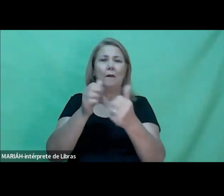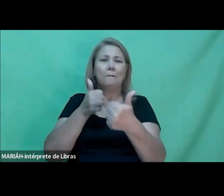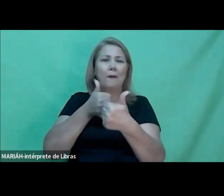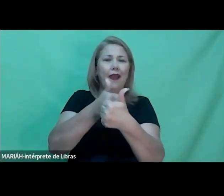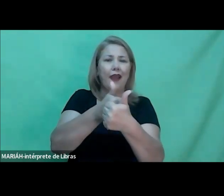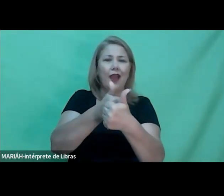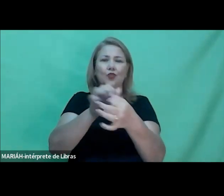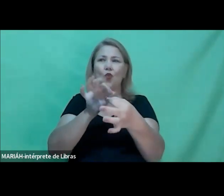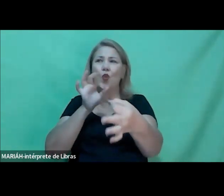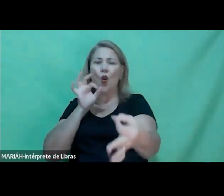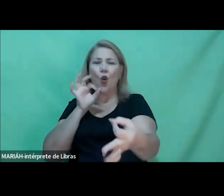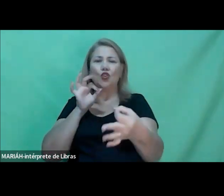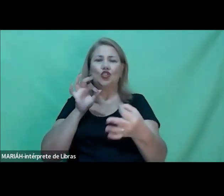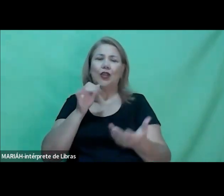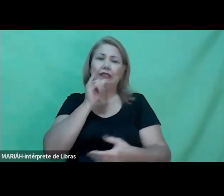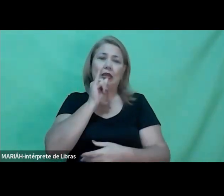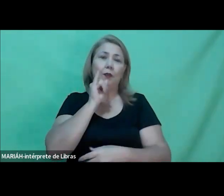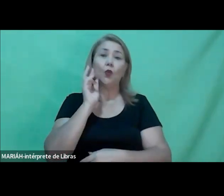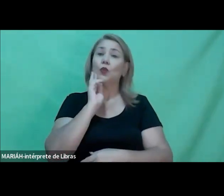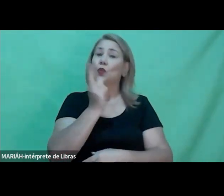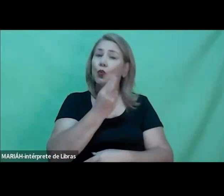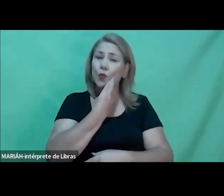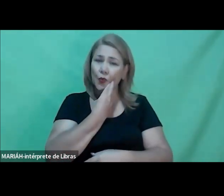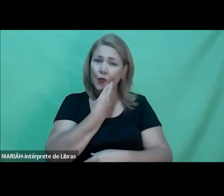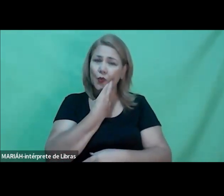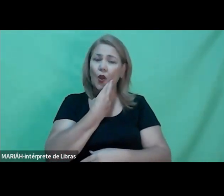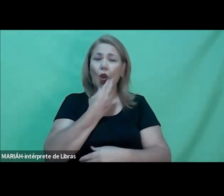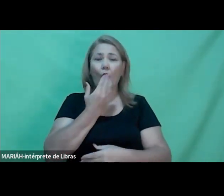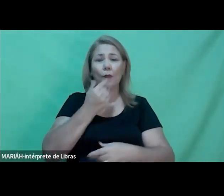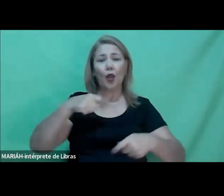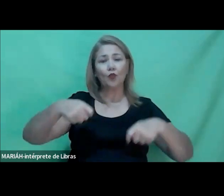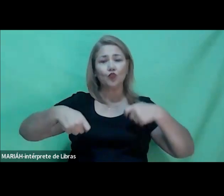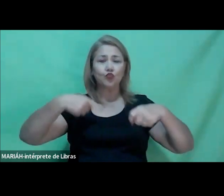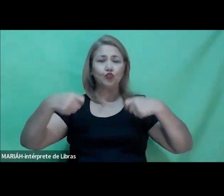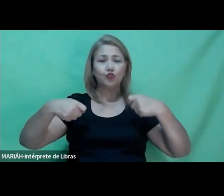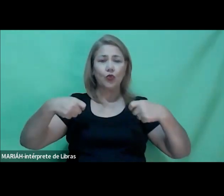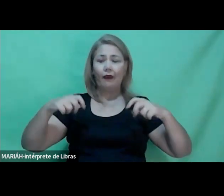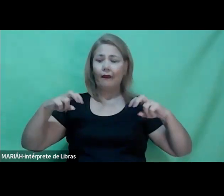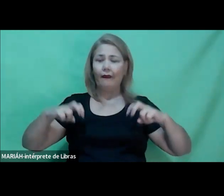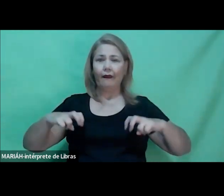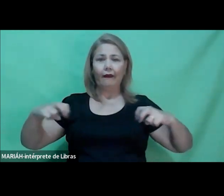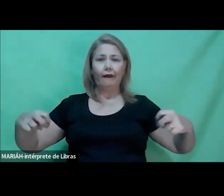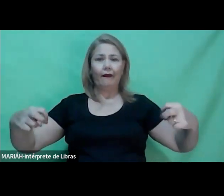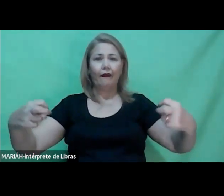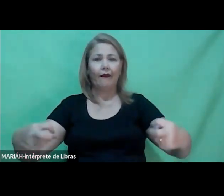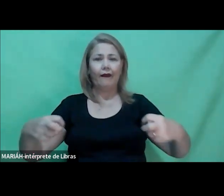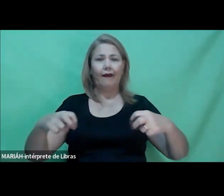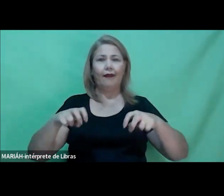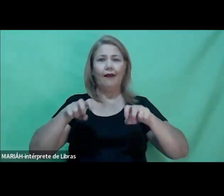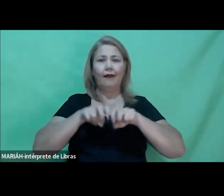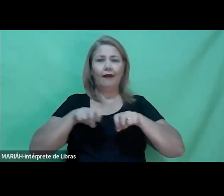los los restaurantes por ejemplo Eh cómo están colocadas las personas eh en